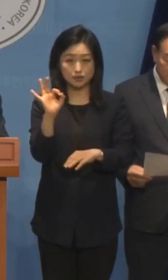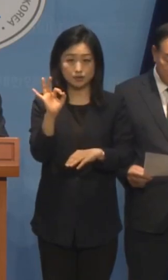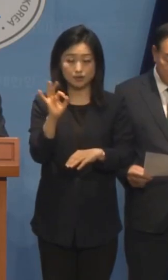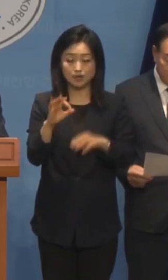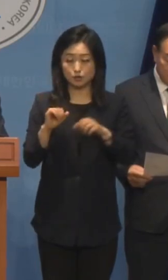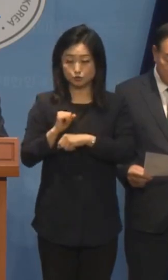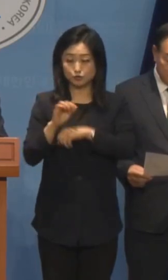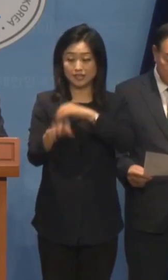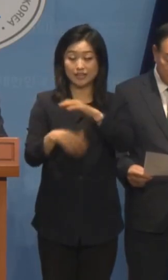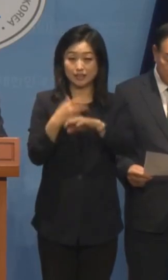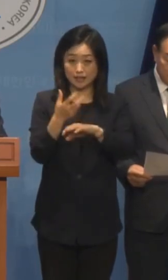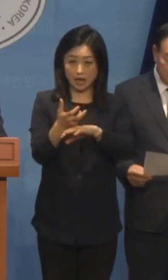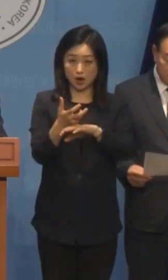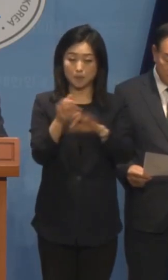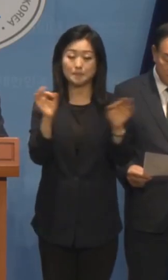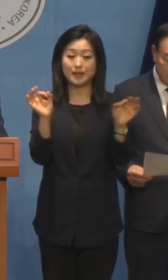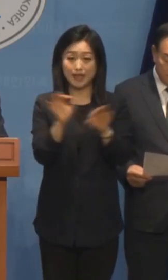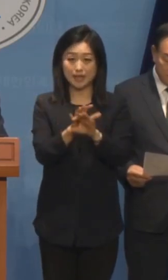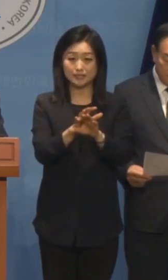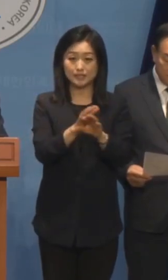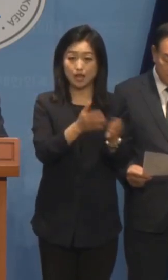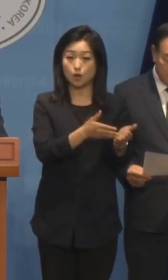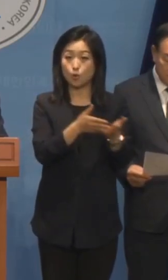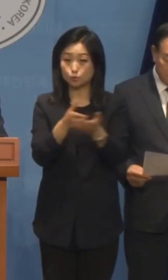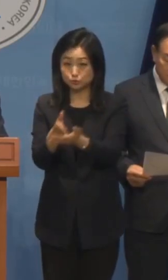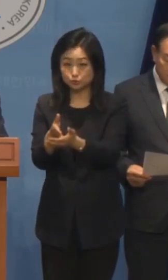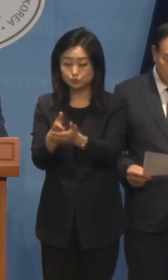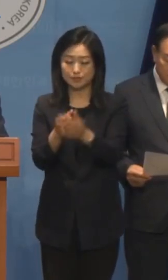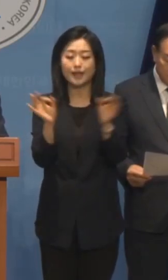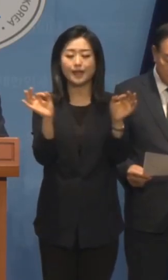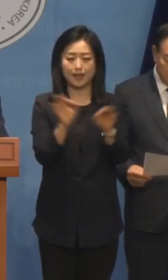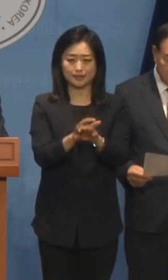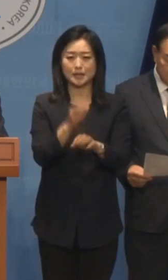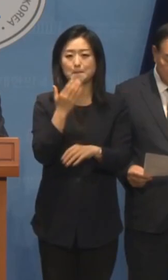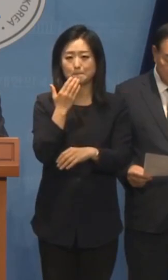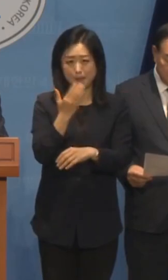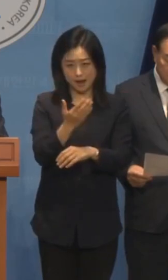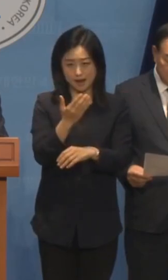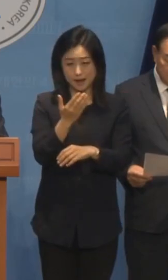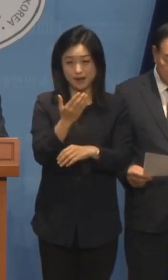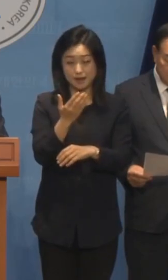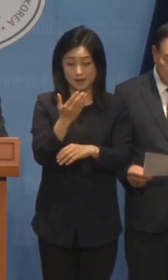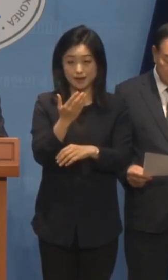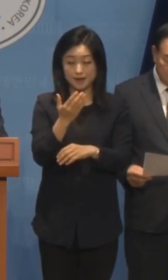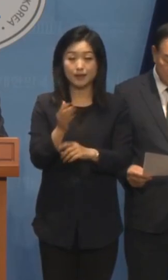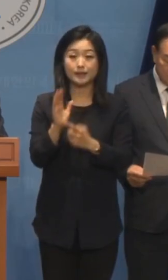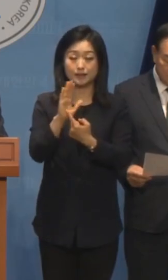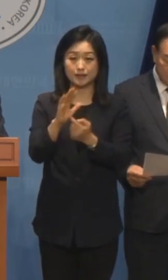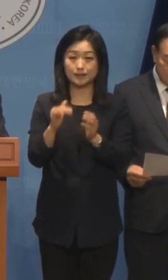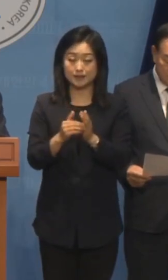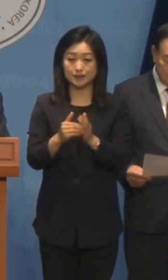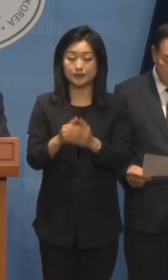계엄의 해제를 요구한 때에는 이를 해제할 수 있다고 명시되어 있습니다.